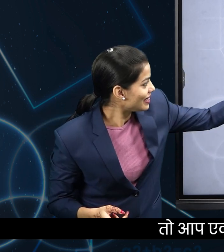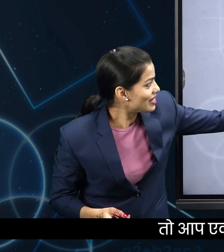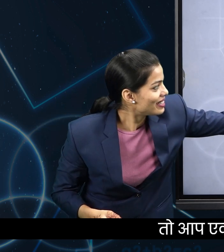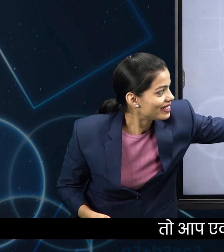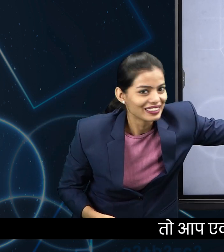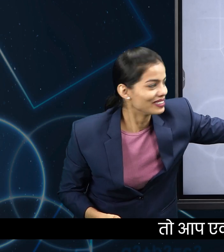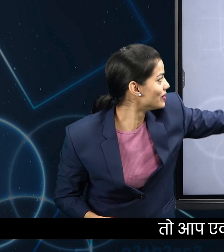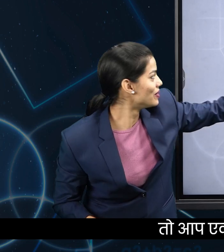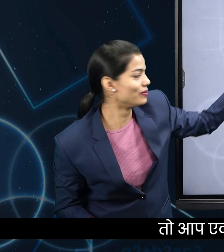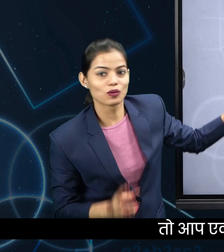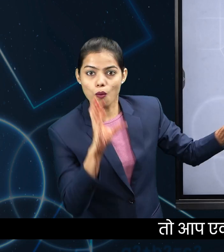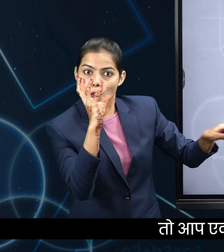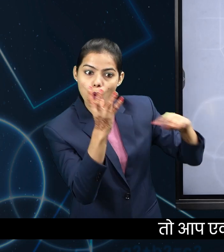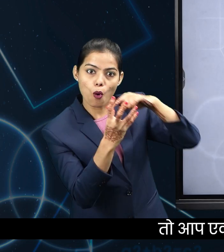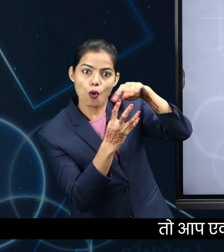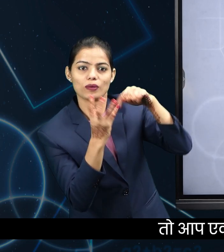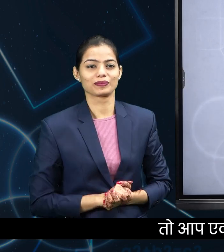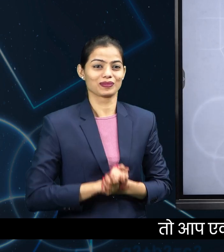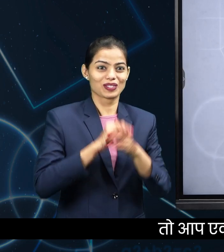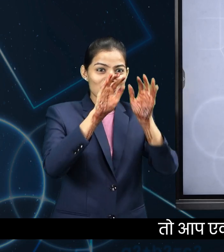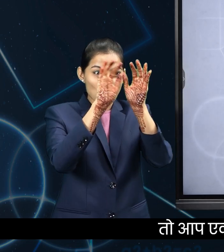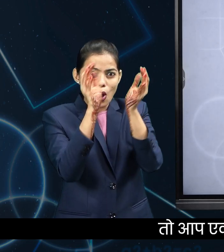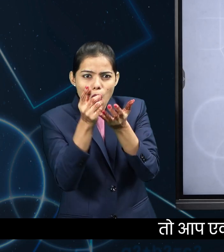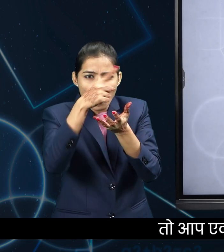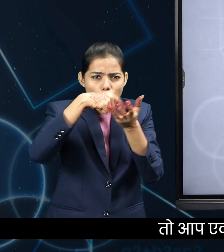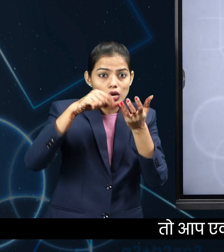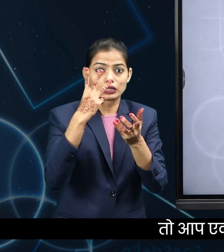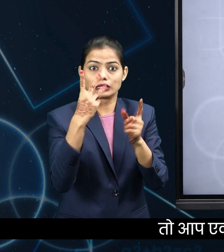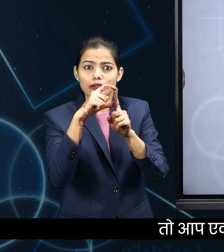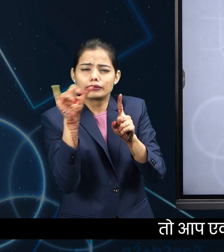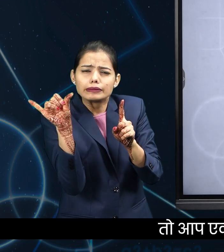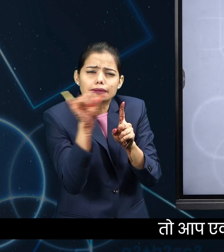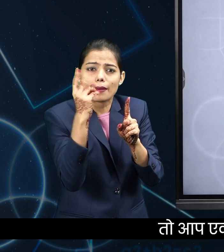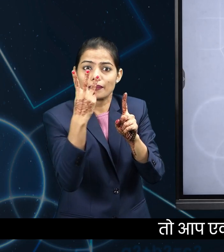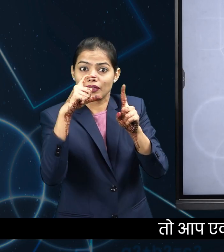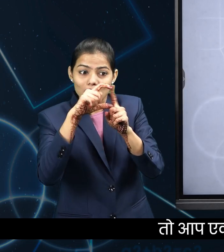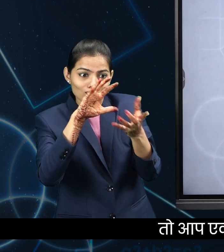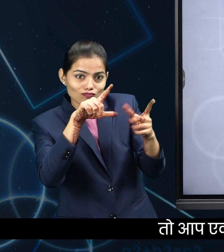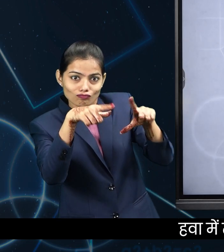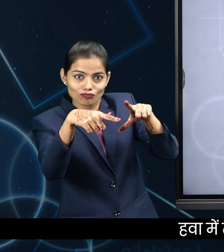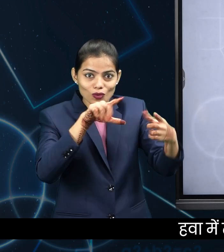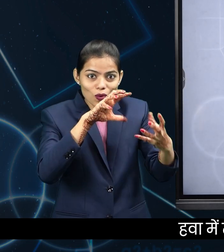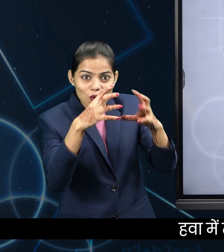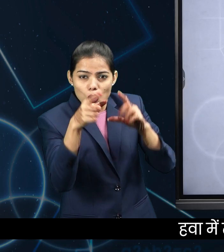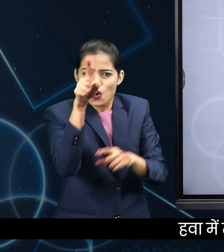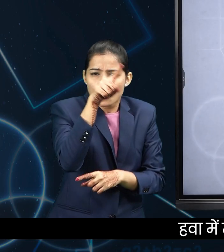तो आप एक गोले को क्रियाशील देख रहे होते हैं। हवा में